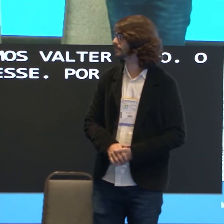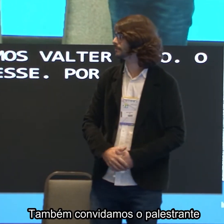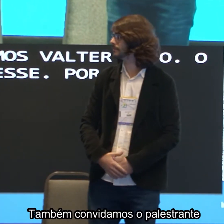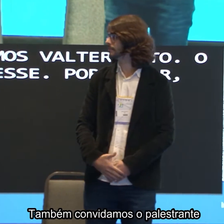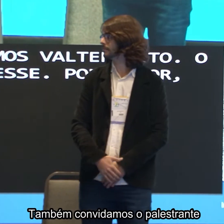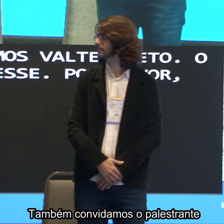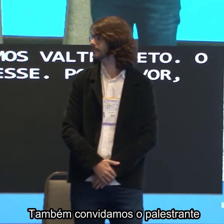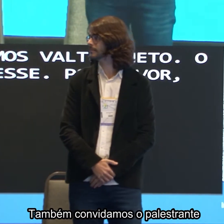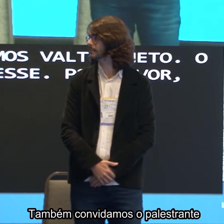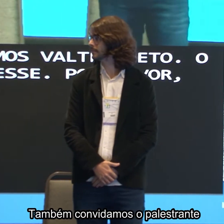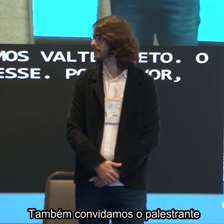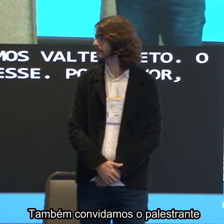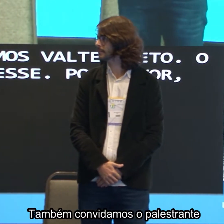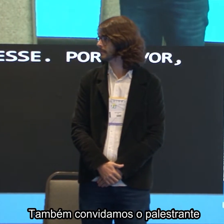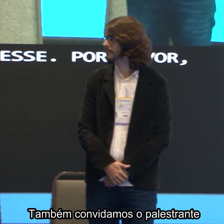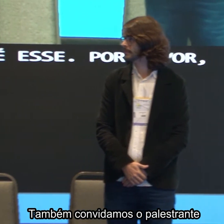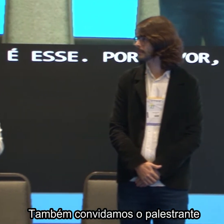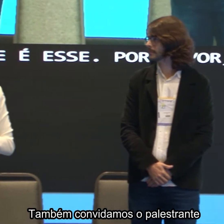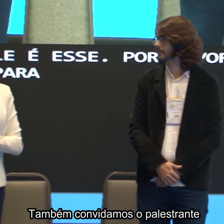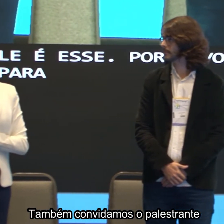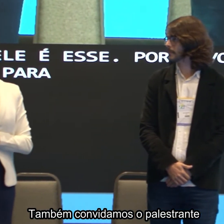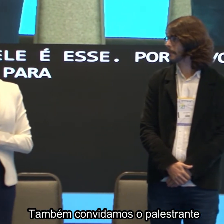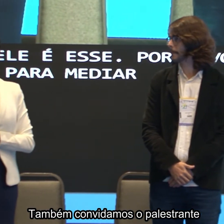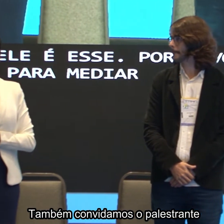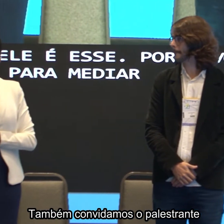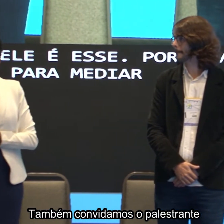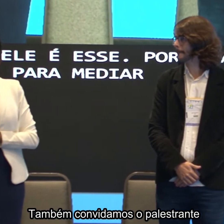E também convidamos o palestrante